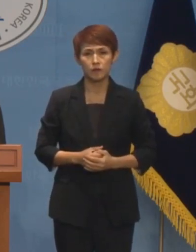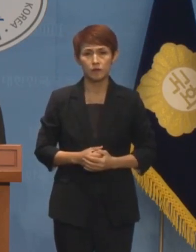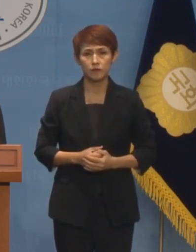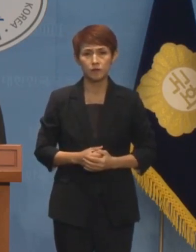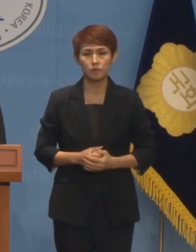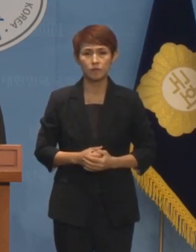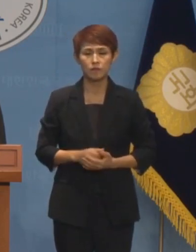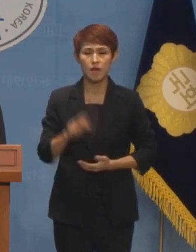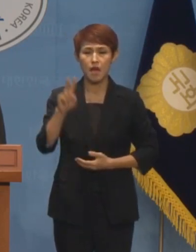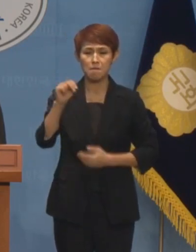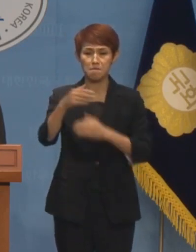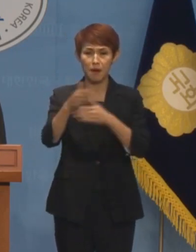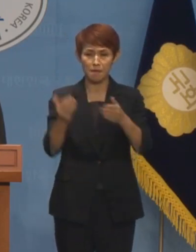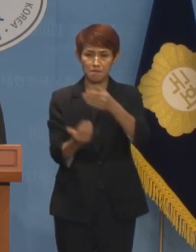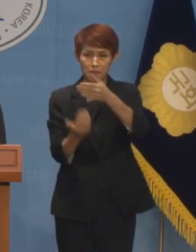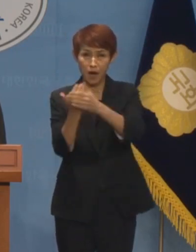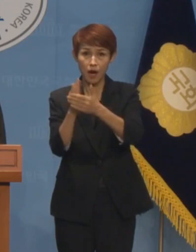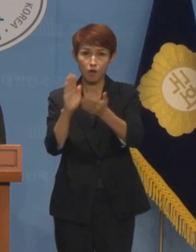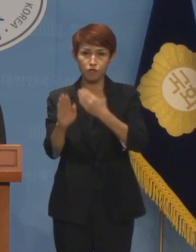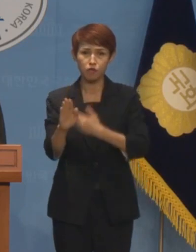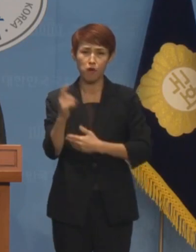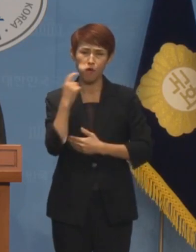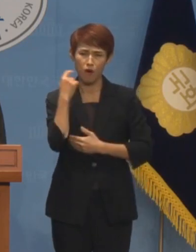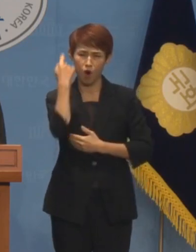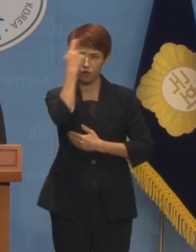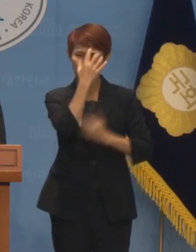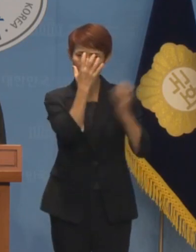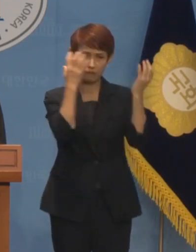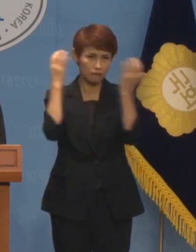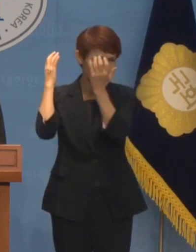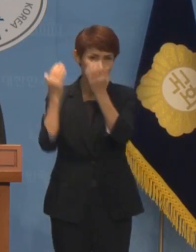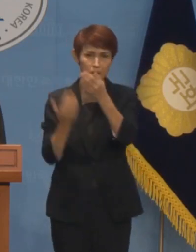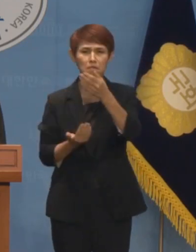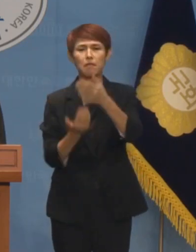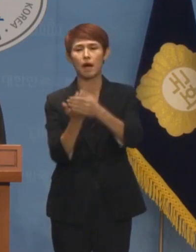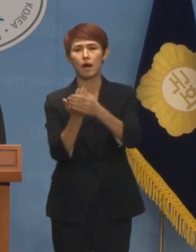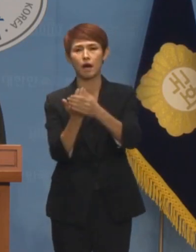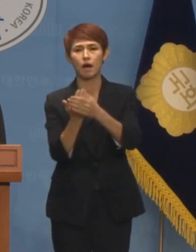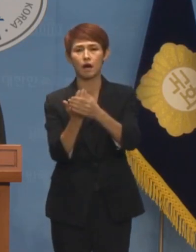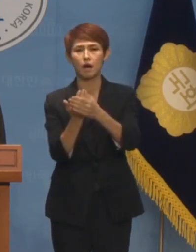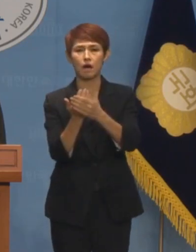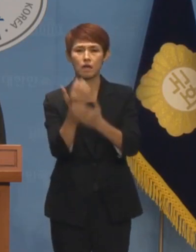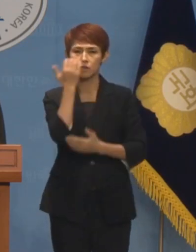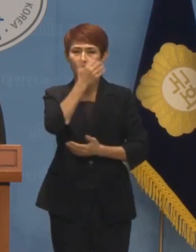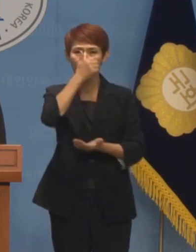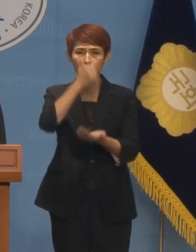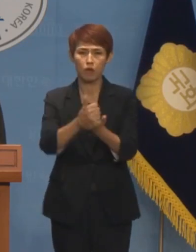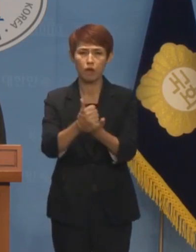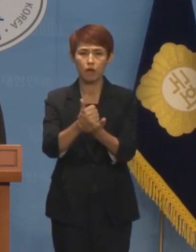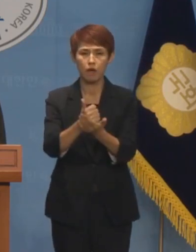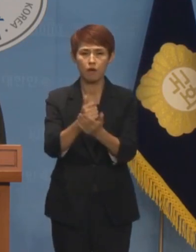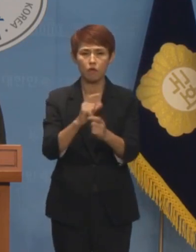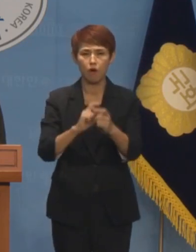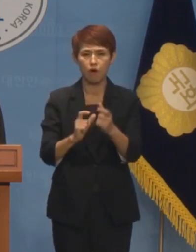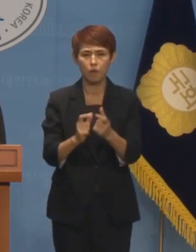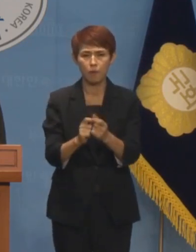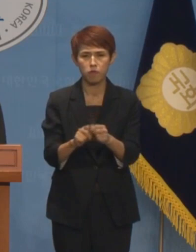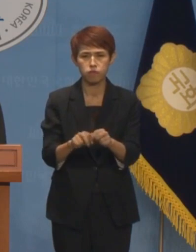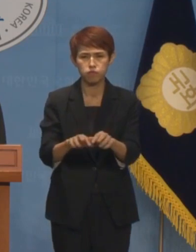특히 N번방 이후 딥페이크까지 디지털 성범죄는 날로 더욱 교묘하게 퍼지고 있는